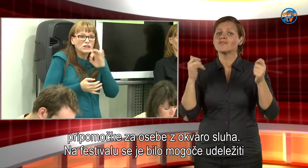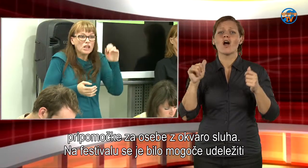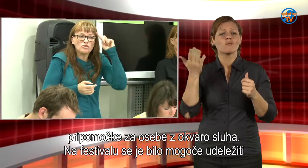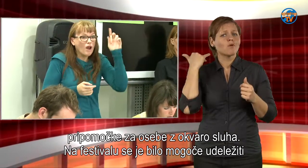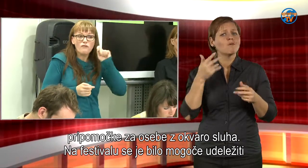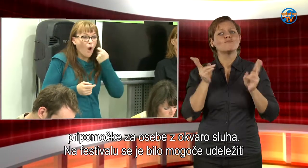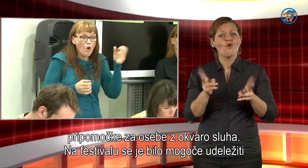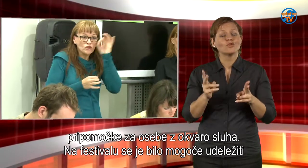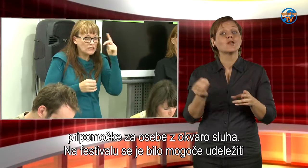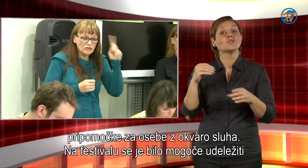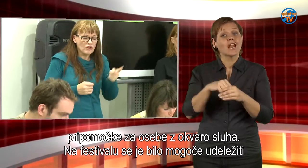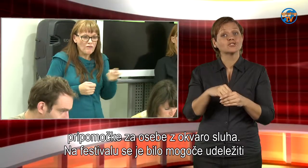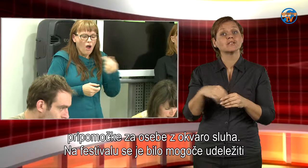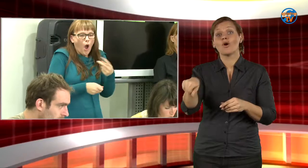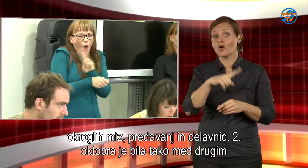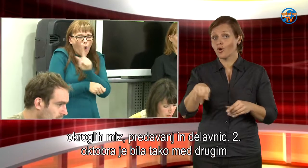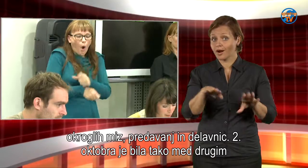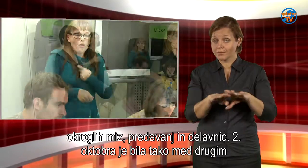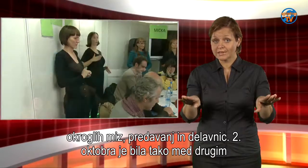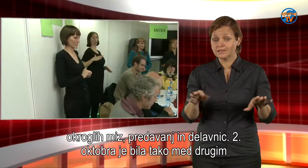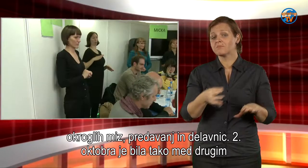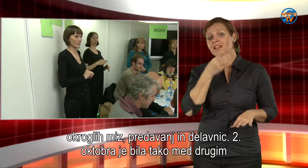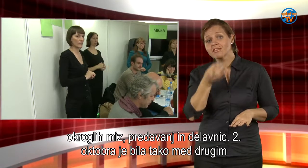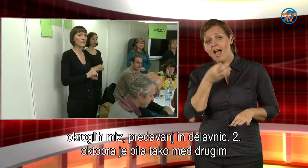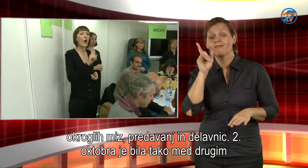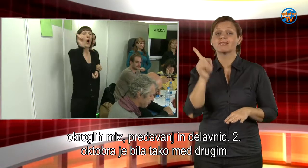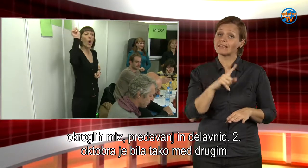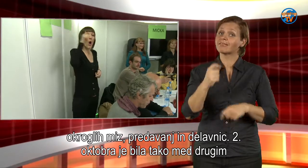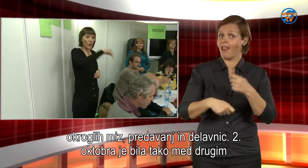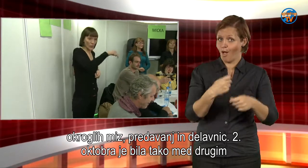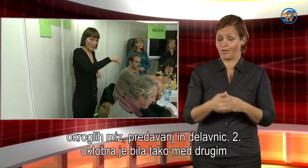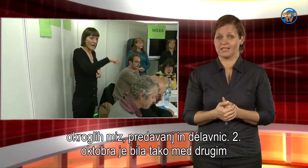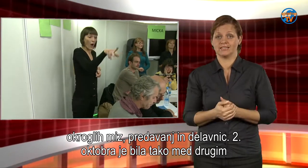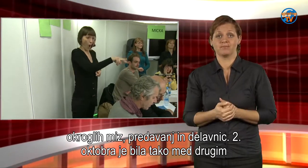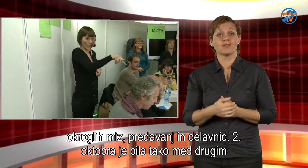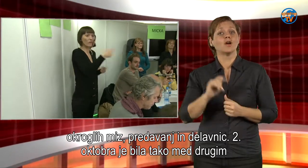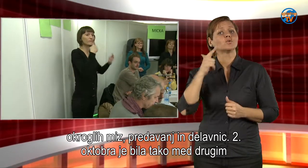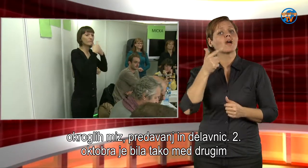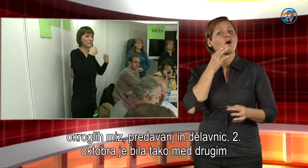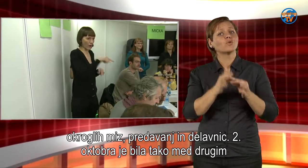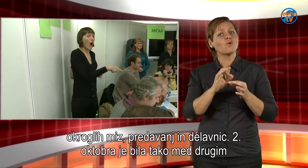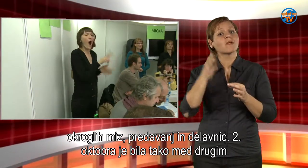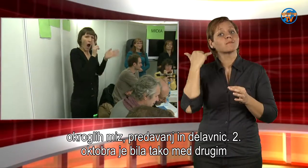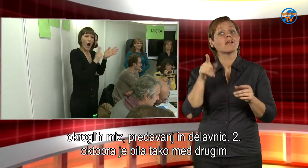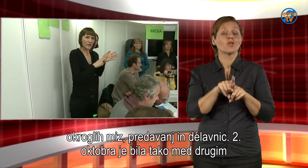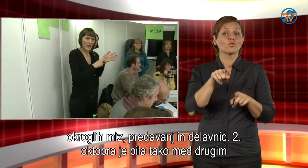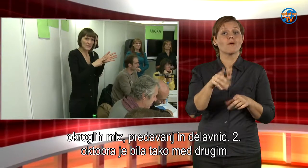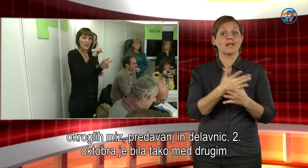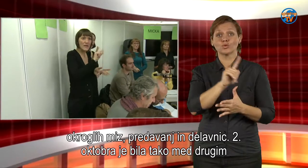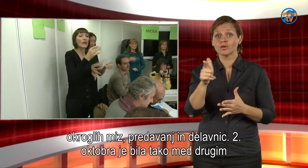Na festivalu se je bilo mogoče udeležiti okroglih miz, predavanj in delavnic. 2. oktobra je bila tako